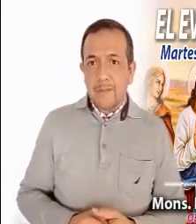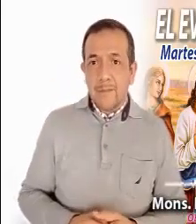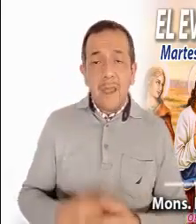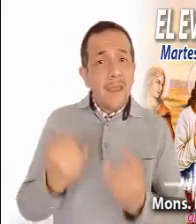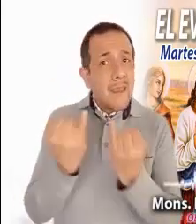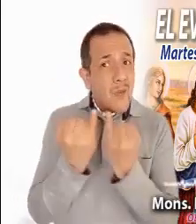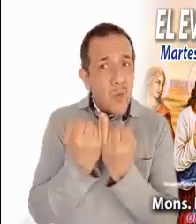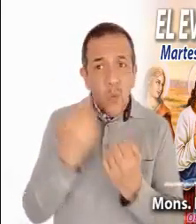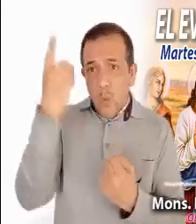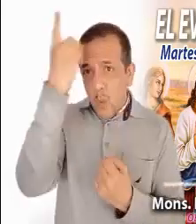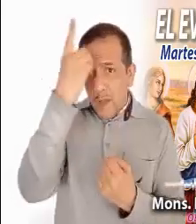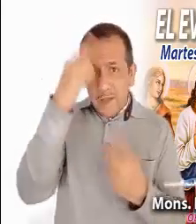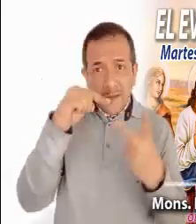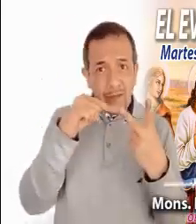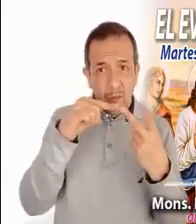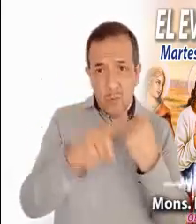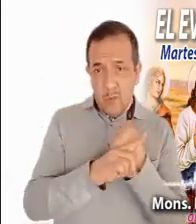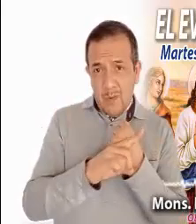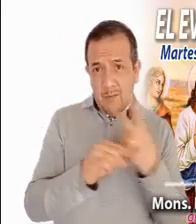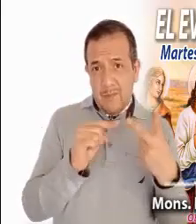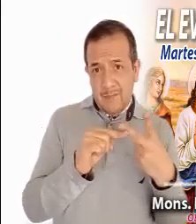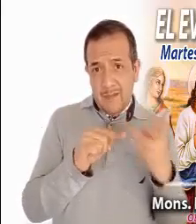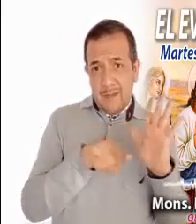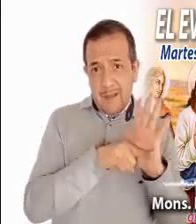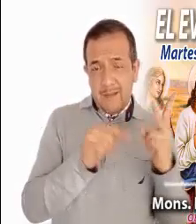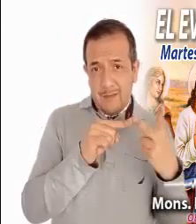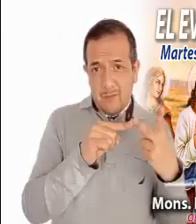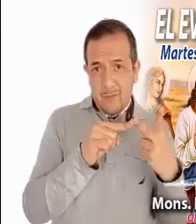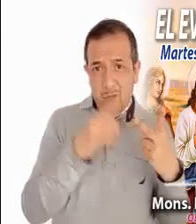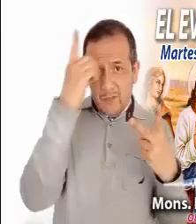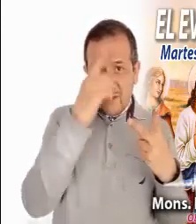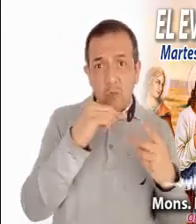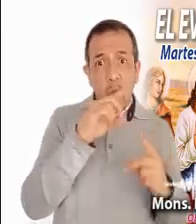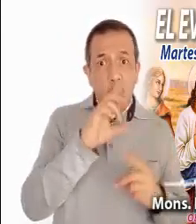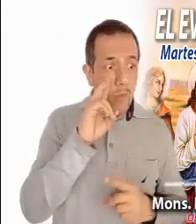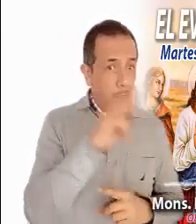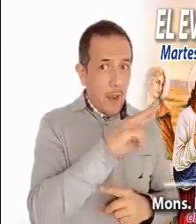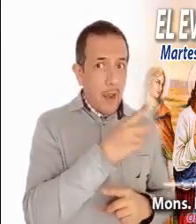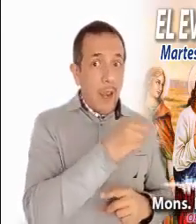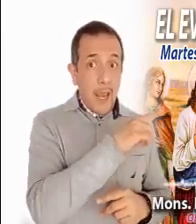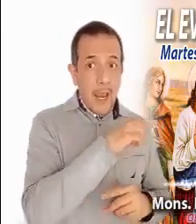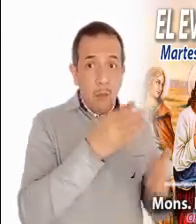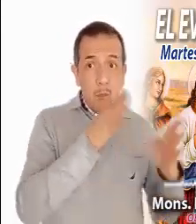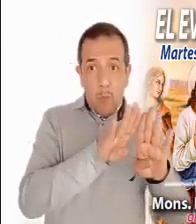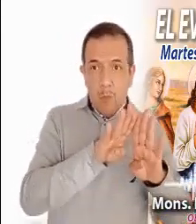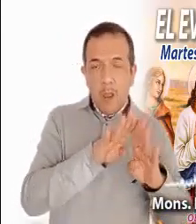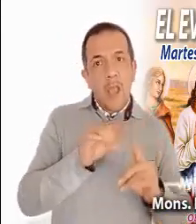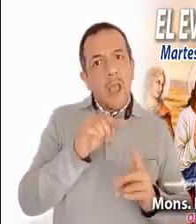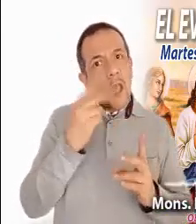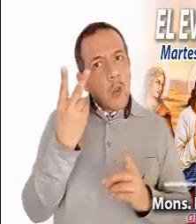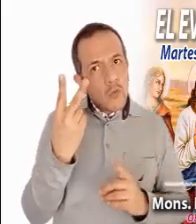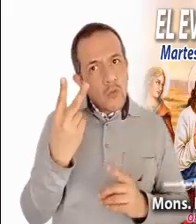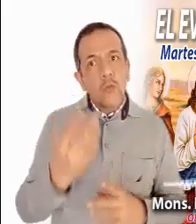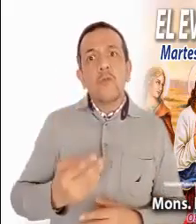Los discípulos hacen lo mismo o peor, porque al rechazar, añaden la propuesta de